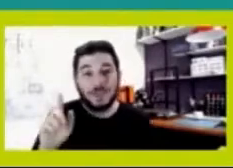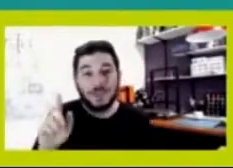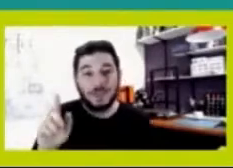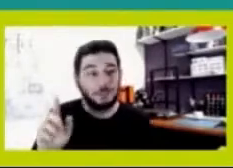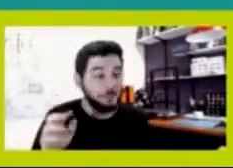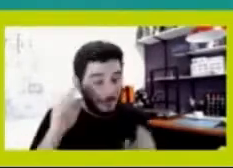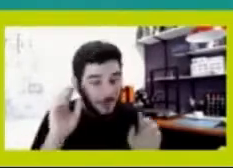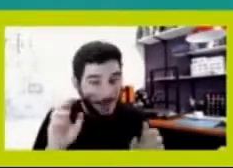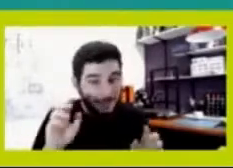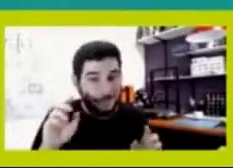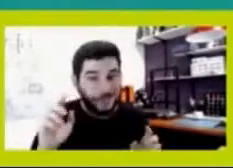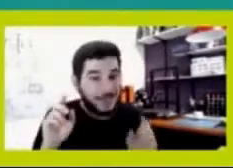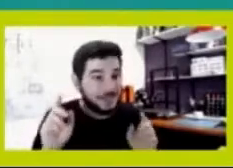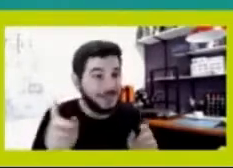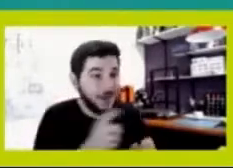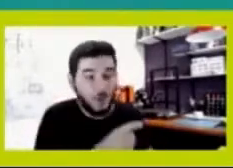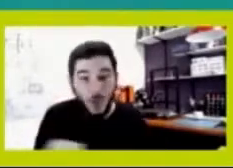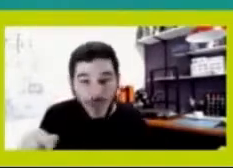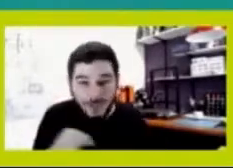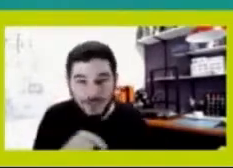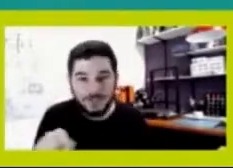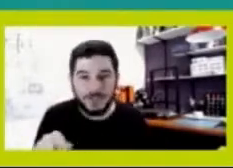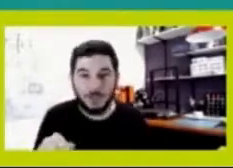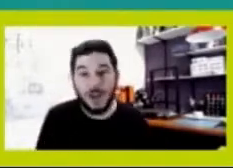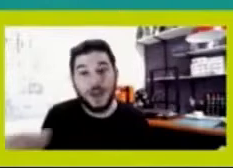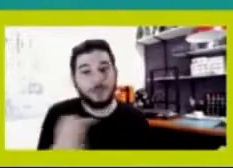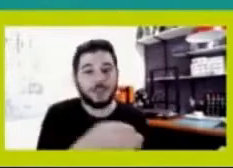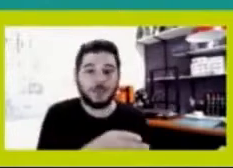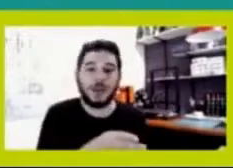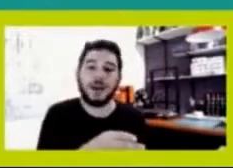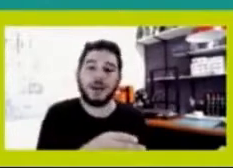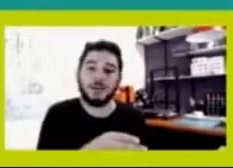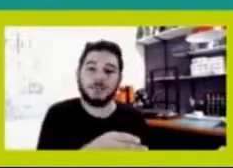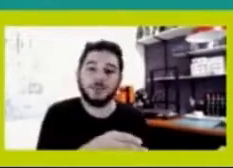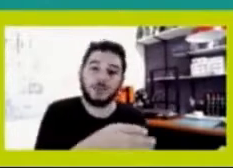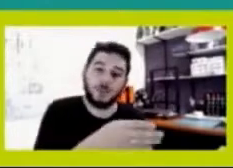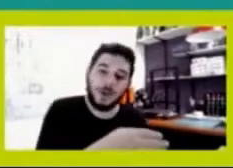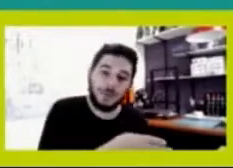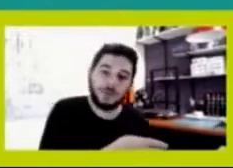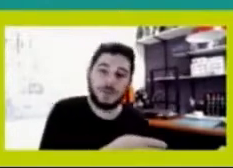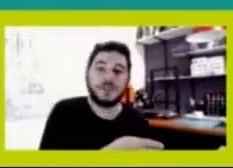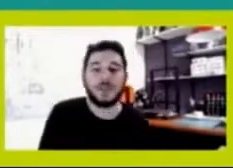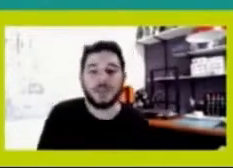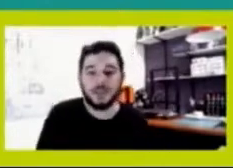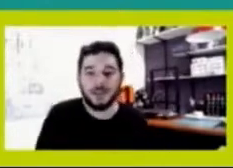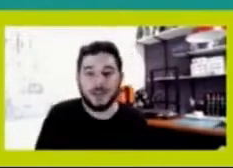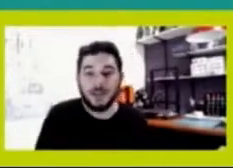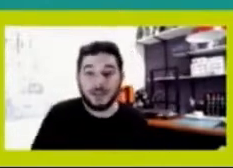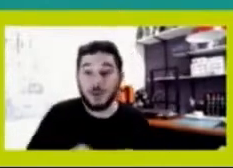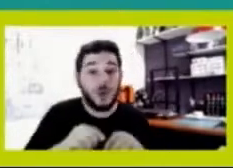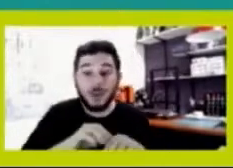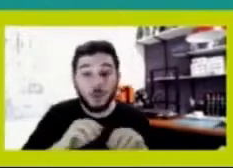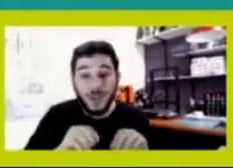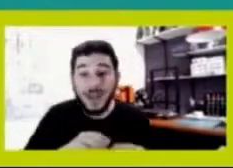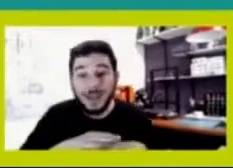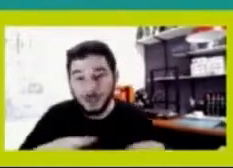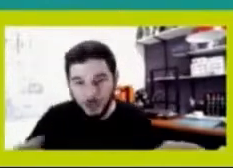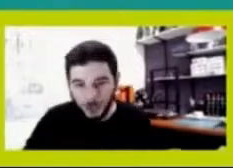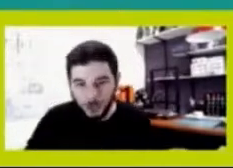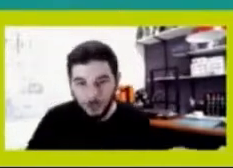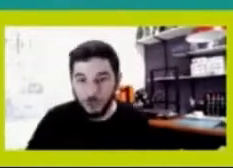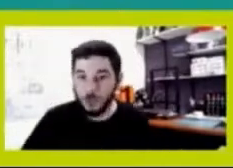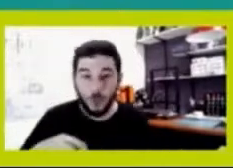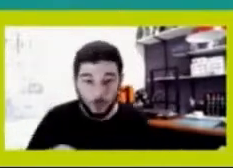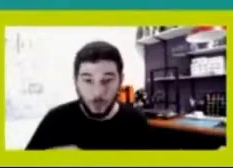dá, ele para analisar qual é a direção. Ah, é mais para cá. eu tenho que pegar mais para a esquerda. Então, ele